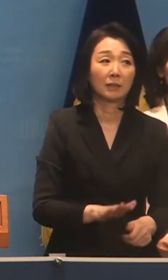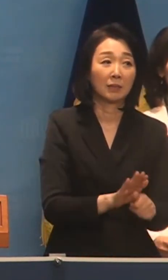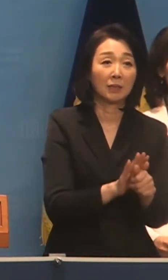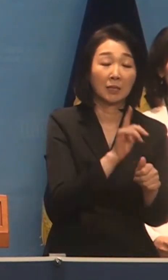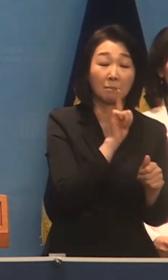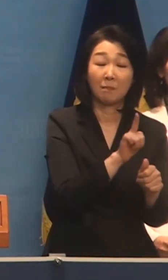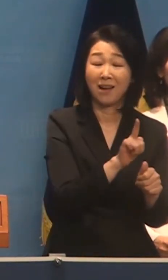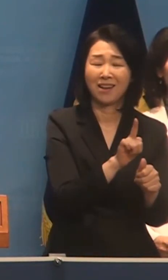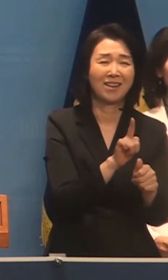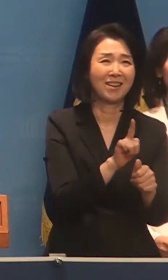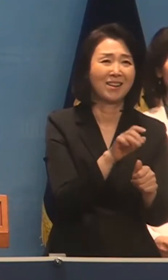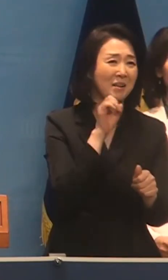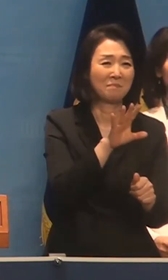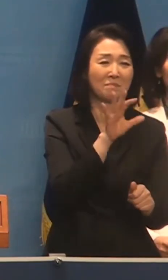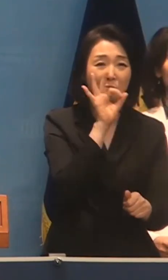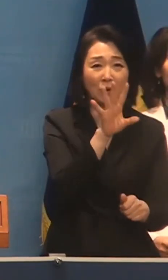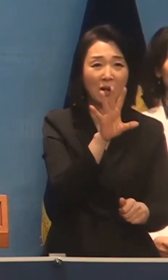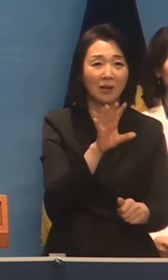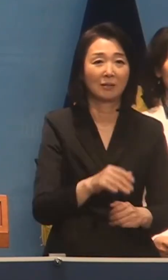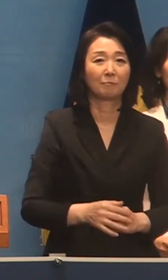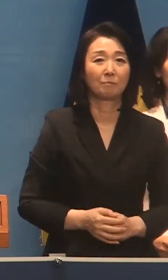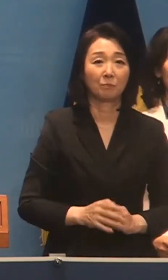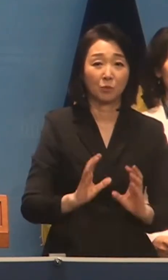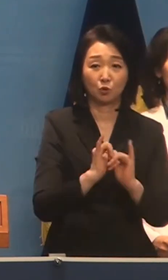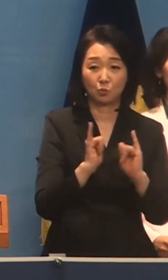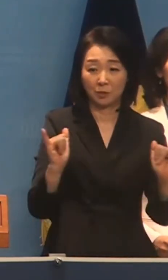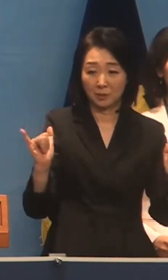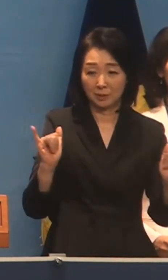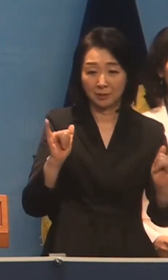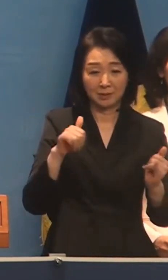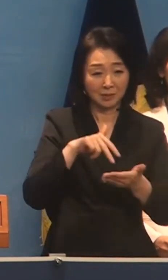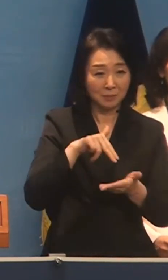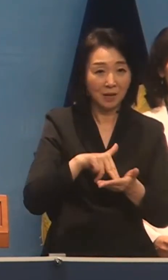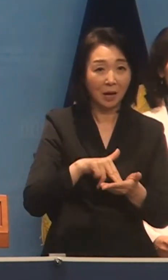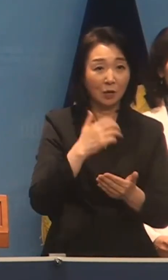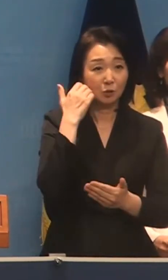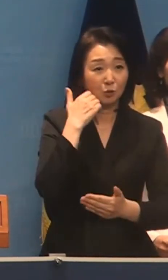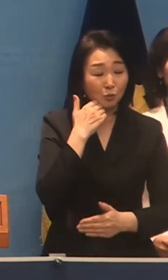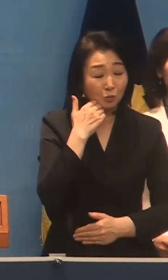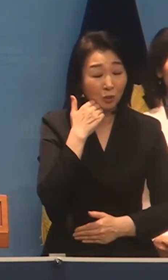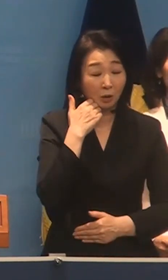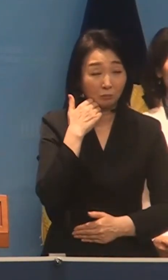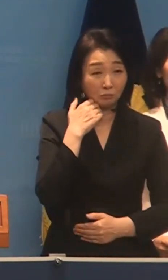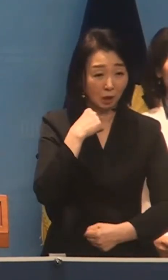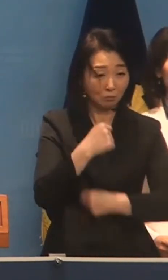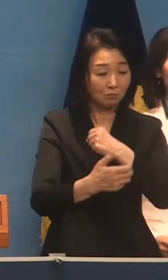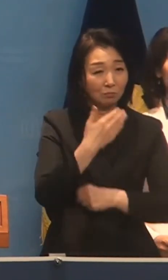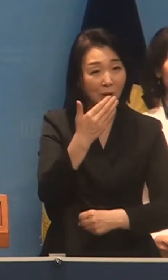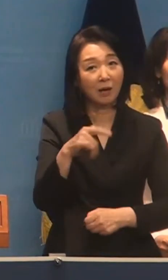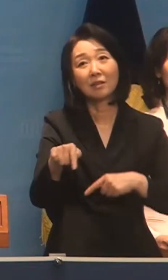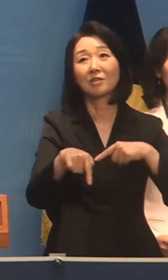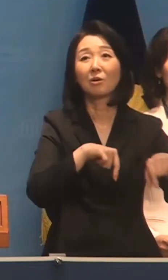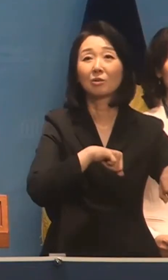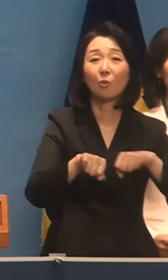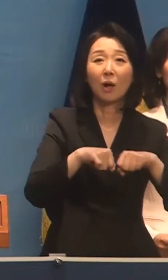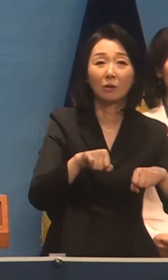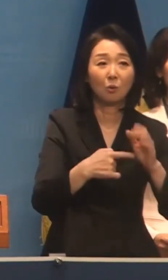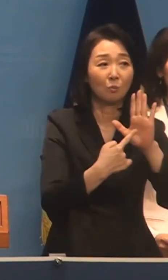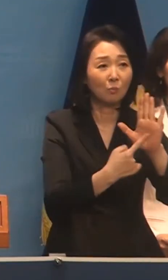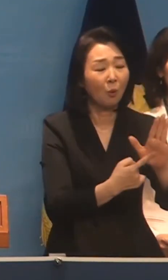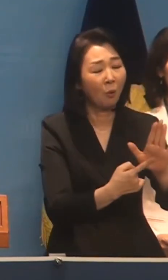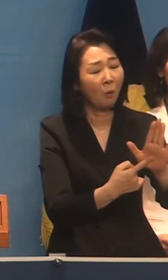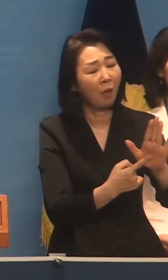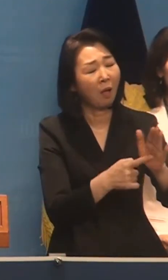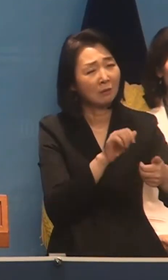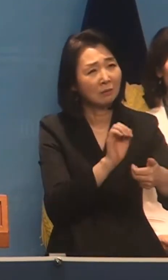지지한다는 말도 할 수가 없습니다. 국민의 한 사람으로서 누구나 향유해야 할 정치적 활동과